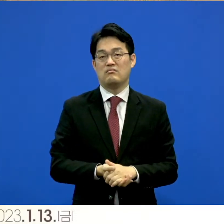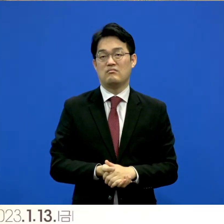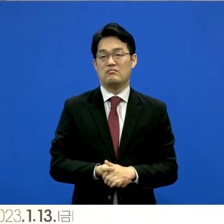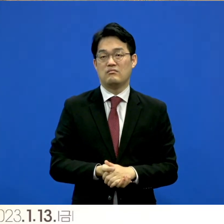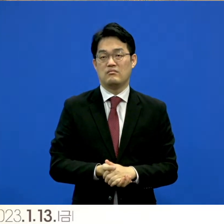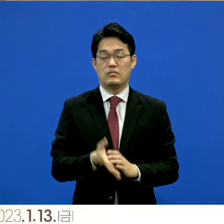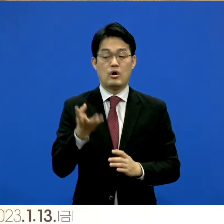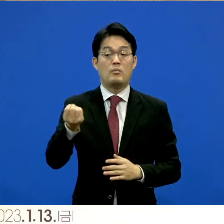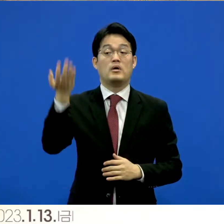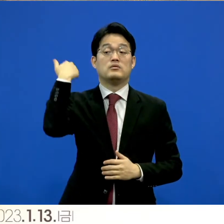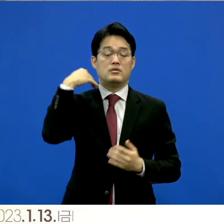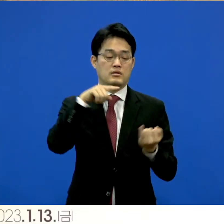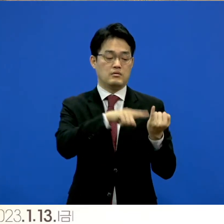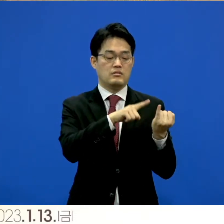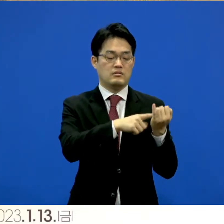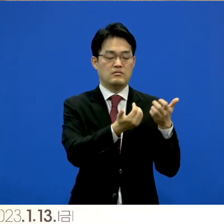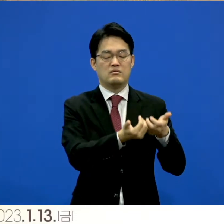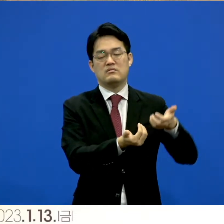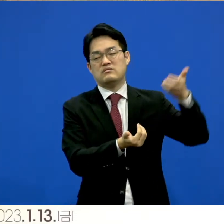그분이 얼마 전에 돌아가셨어요.